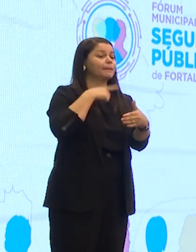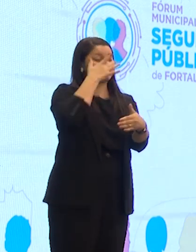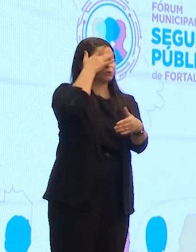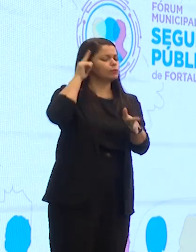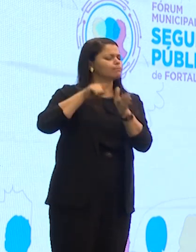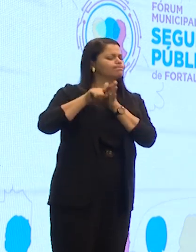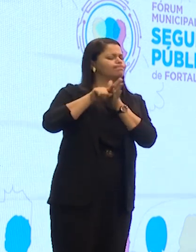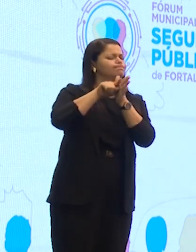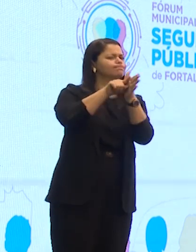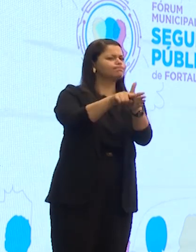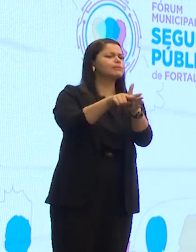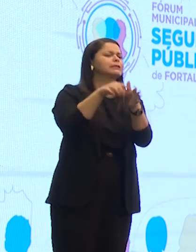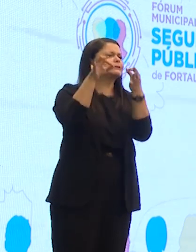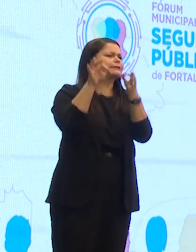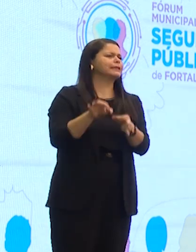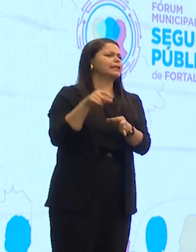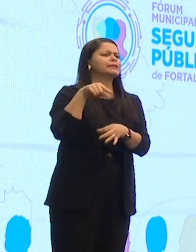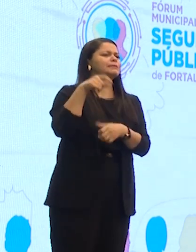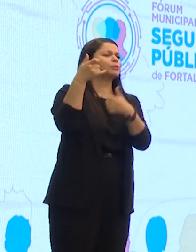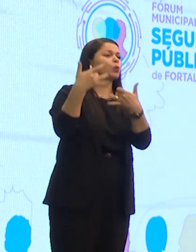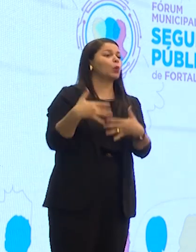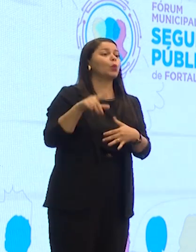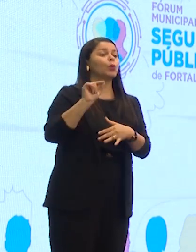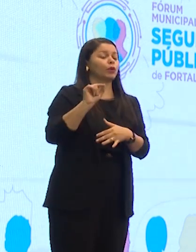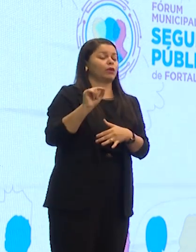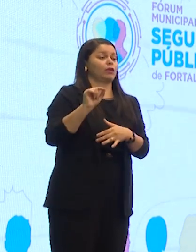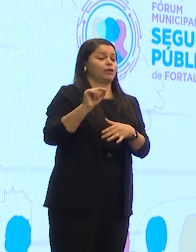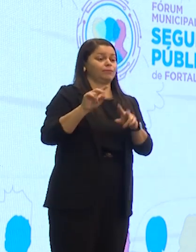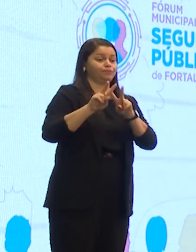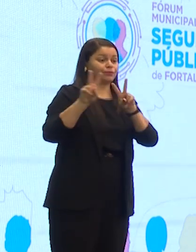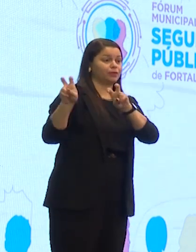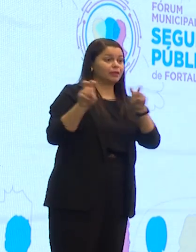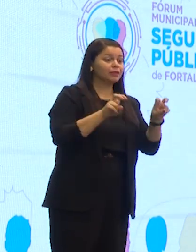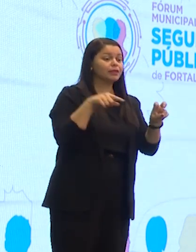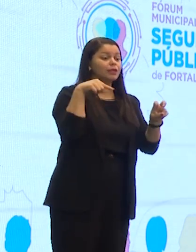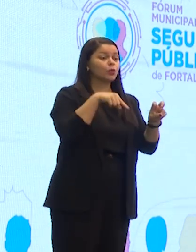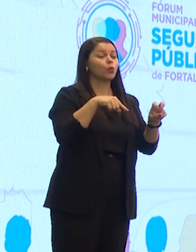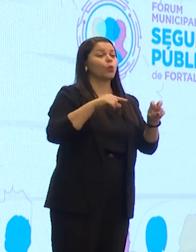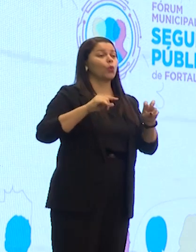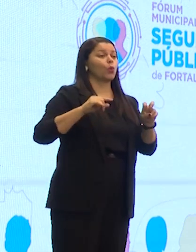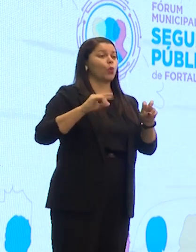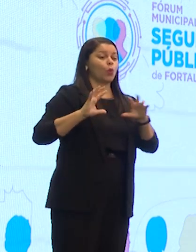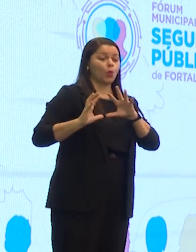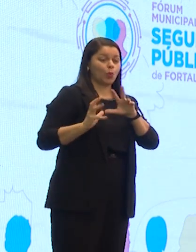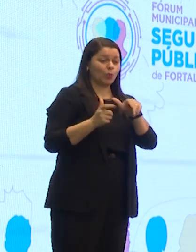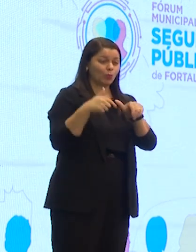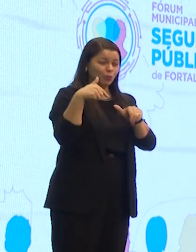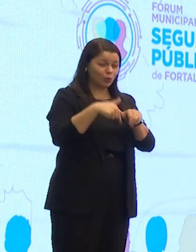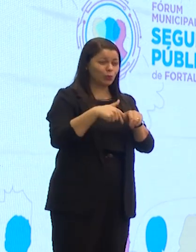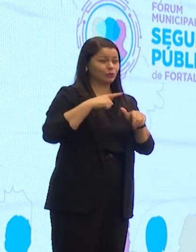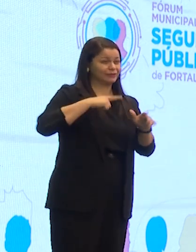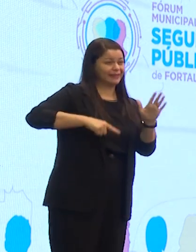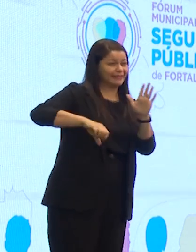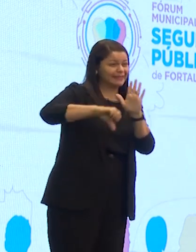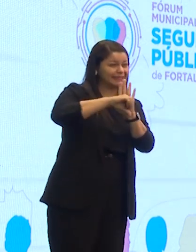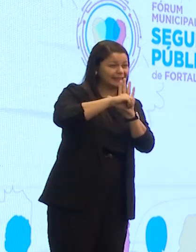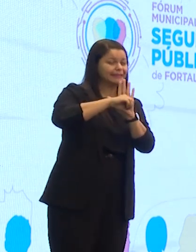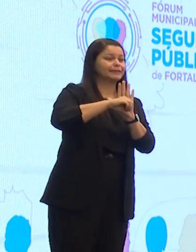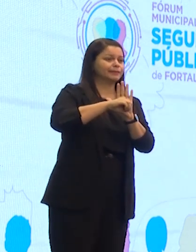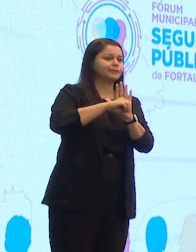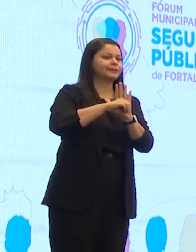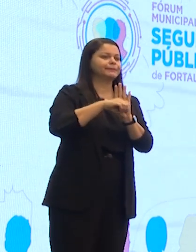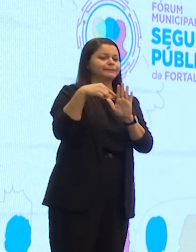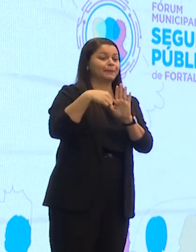disseram: a porta de saída do mundo da criminalidade é a educação. Veja,